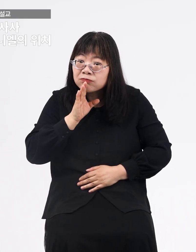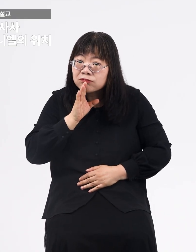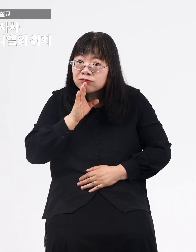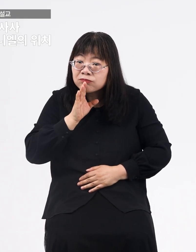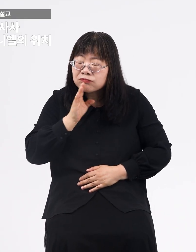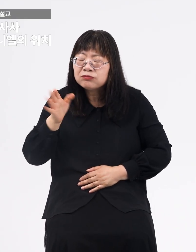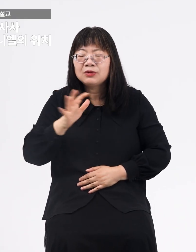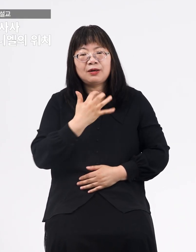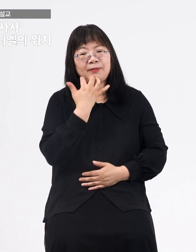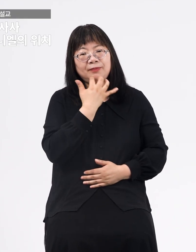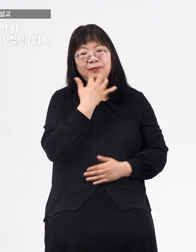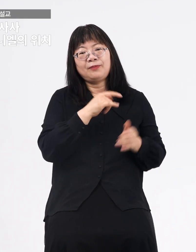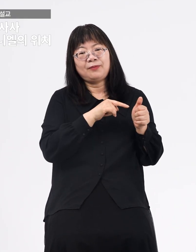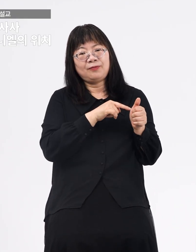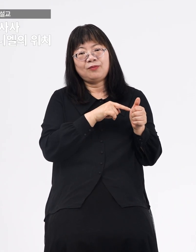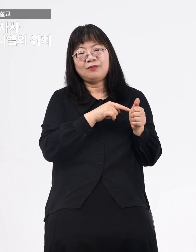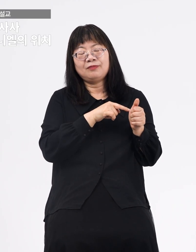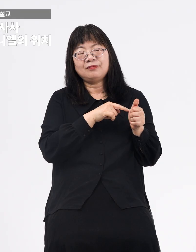요 베드로가